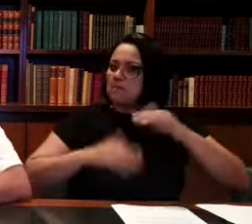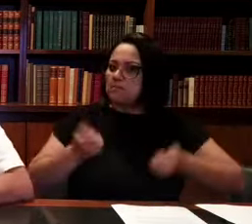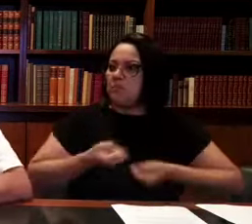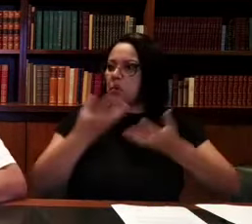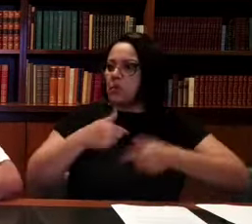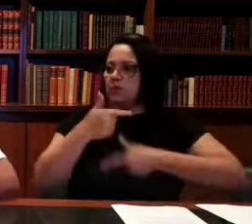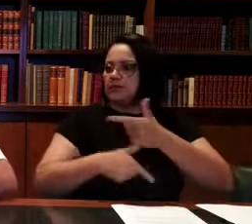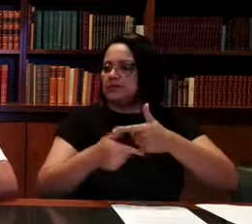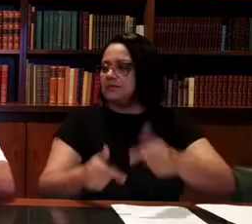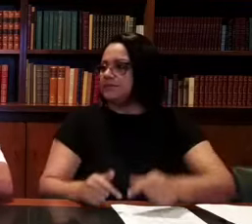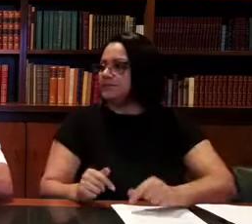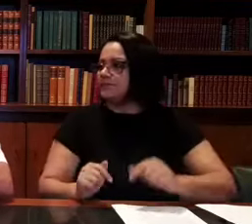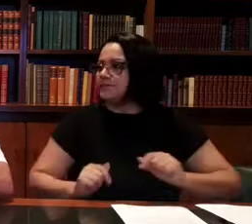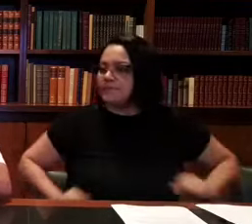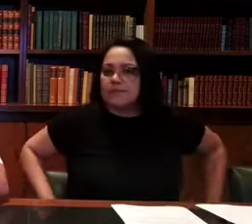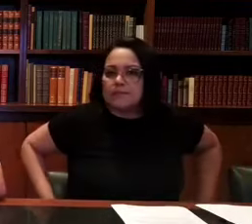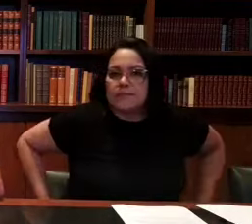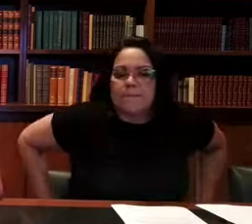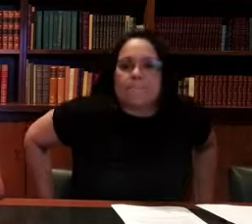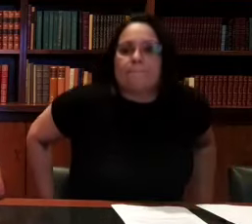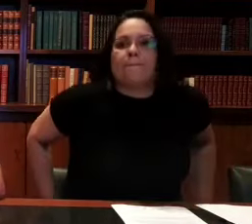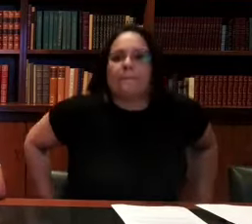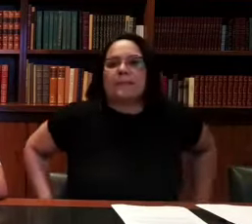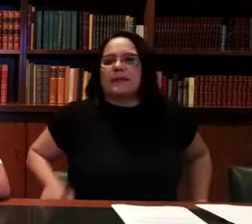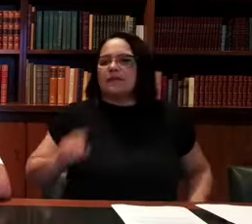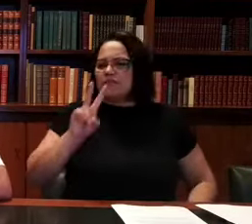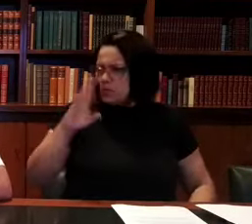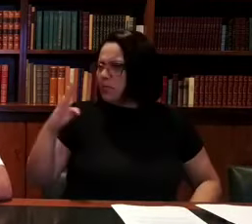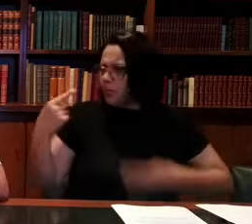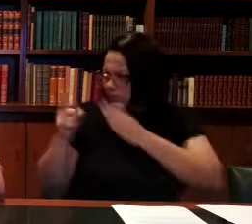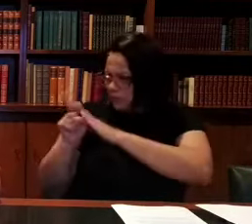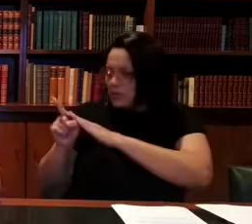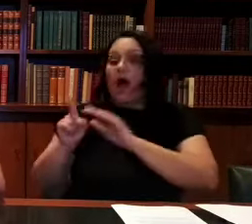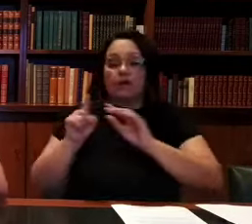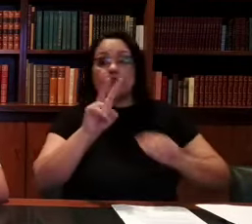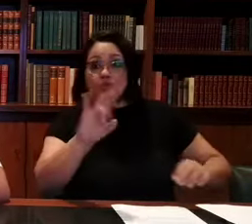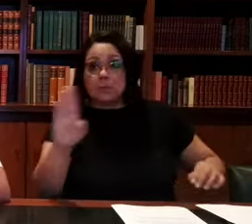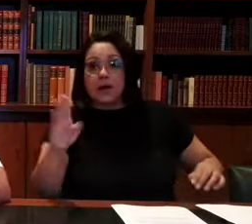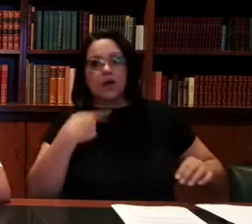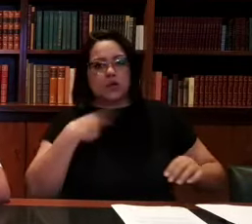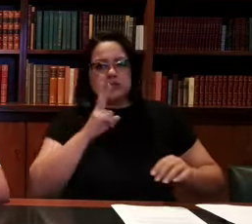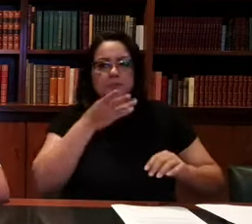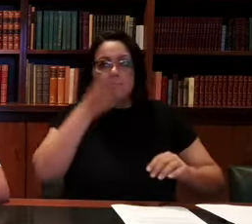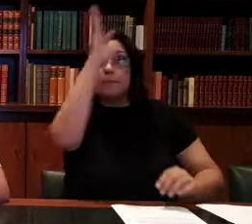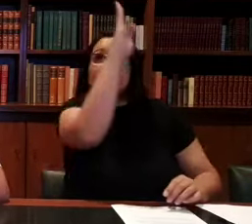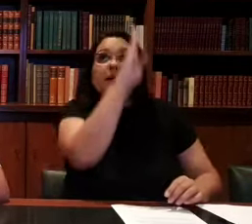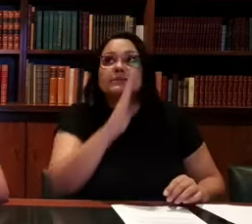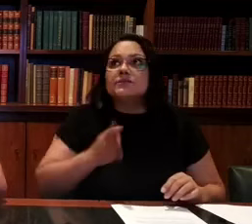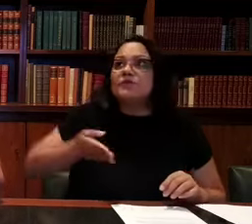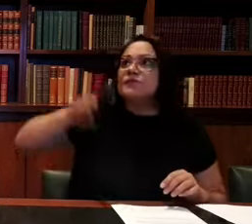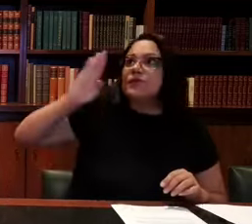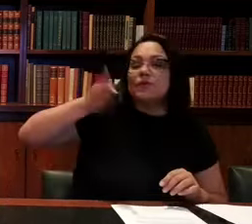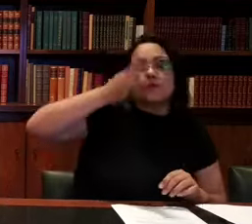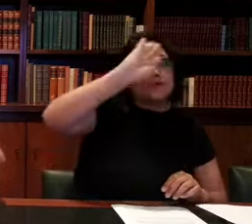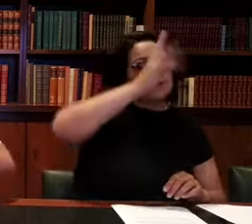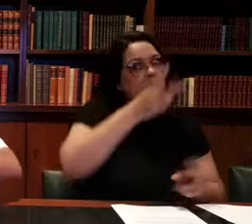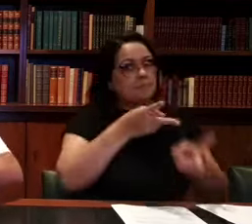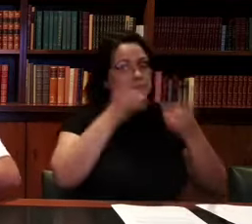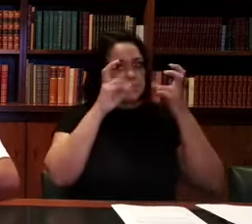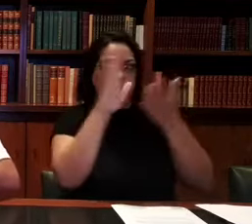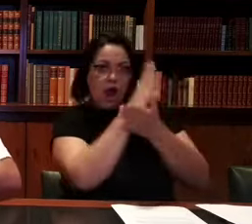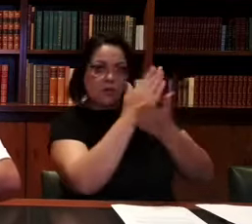e o meu problema curiosidade aqui manda essa viagem minha eu percebi